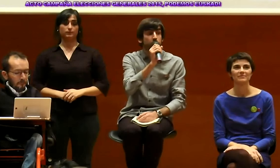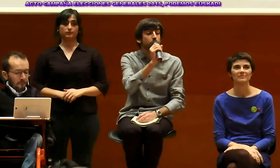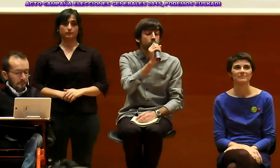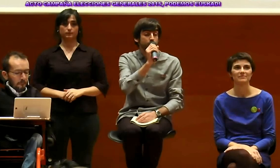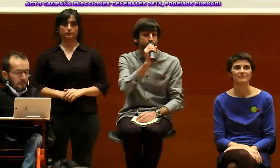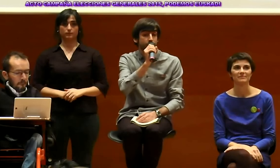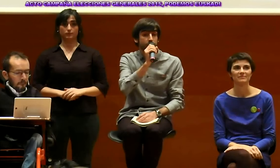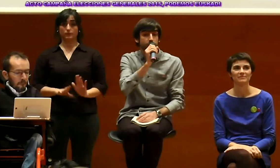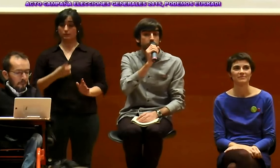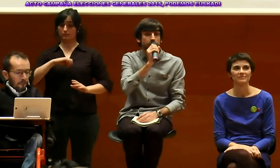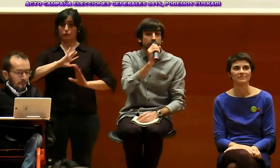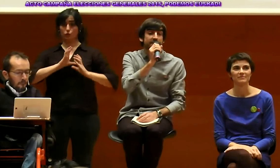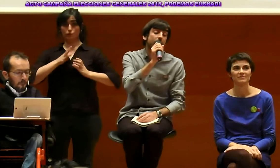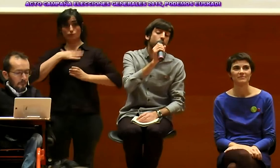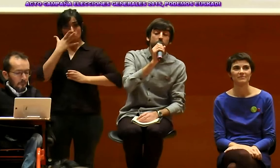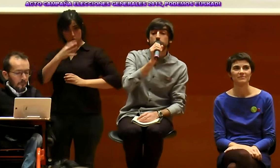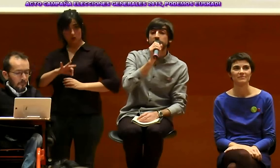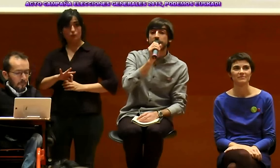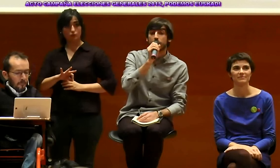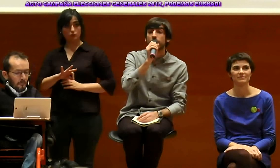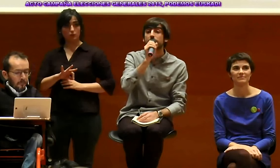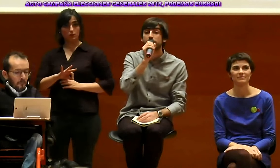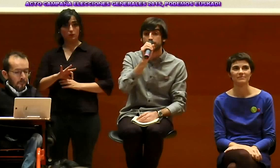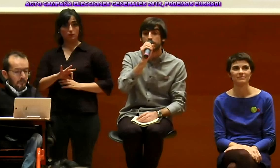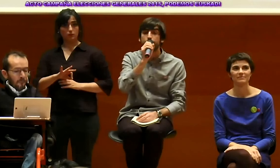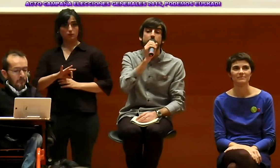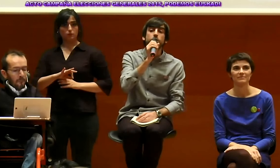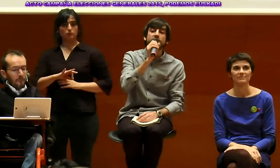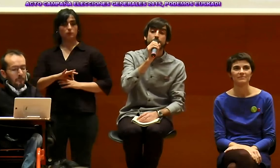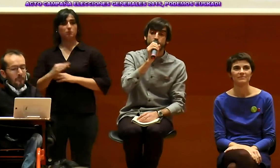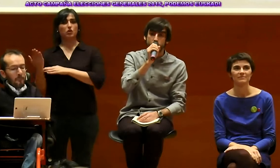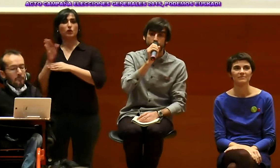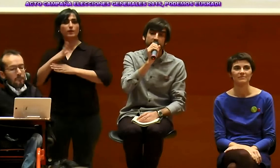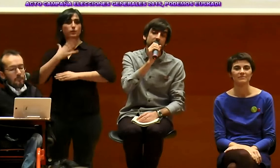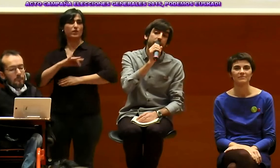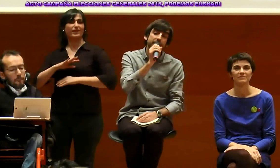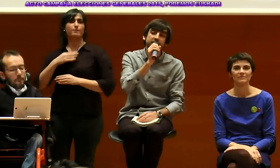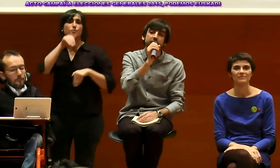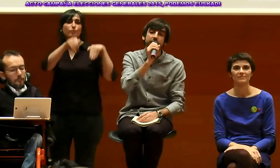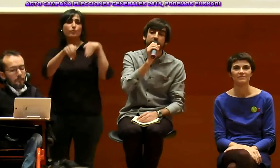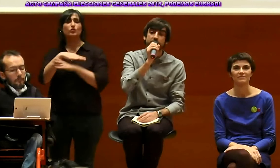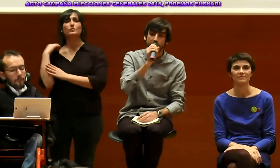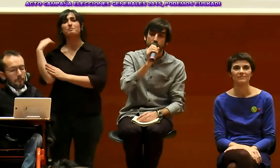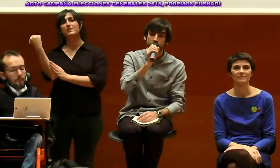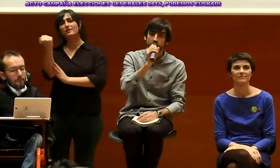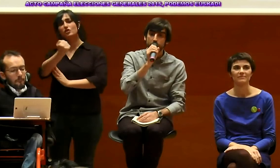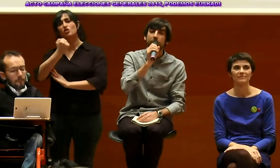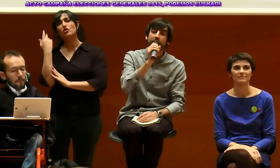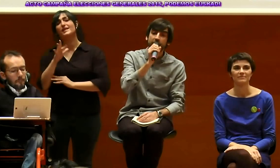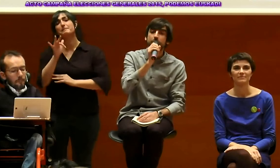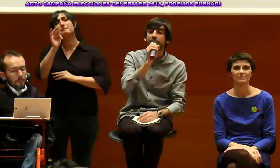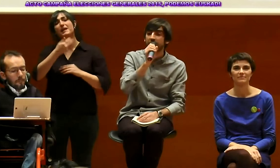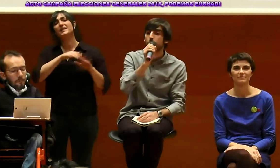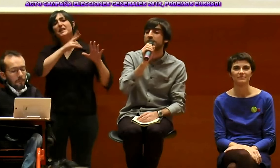Y Podemos está en condiciones de ofrecer millones de votos y decenas de escaños